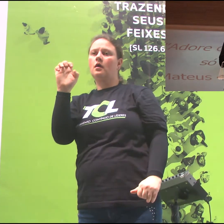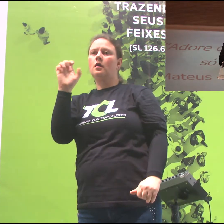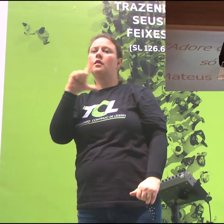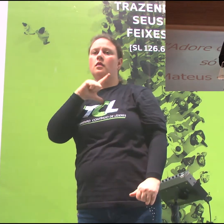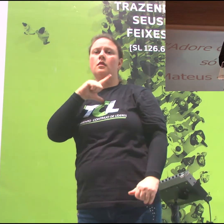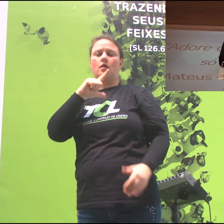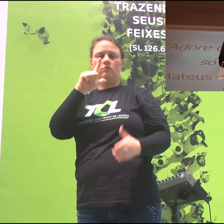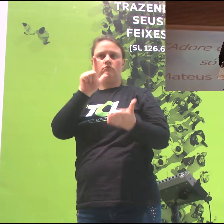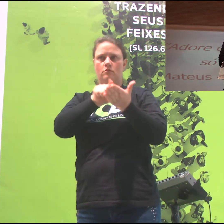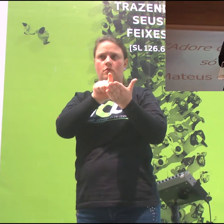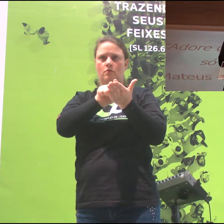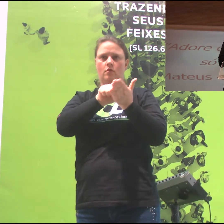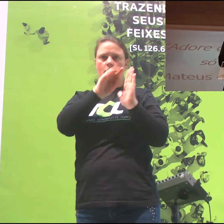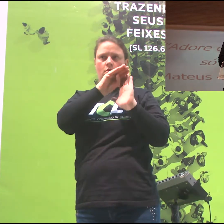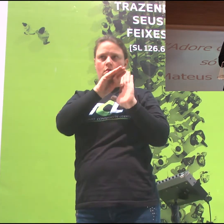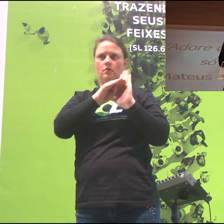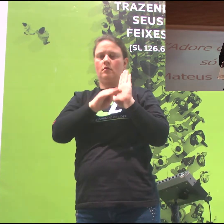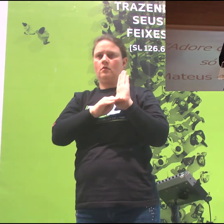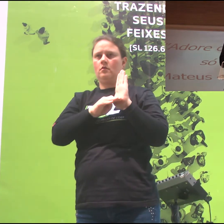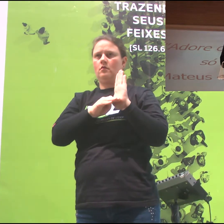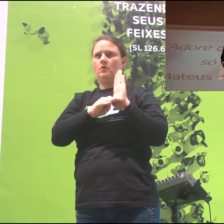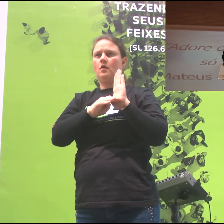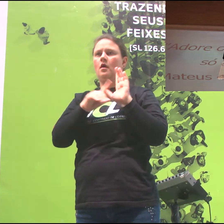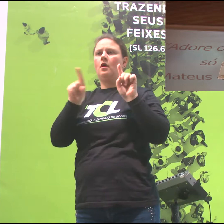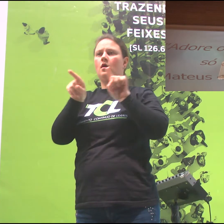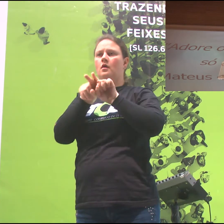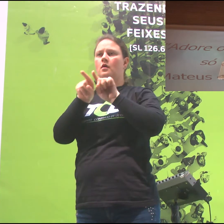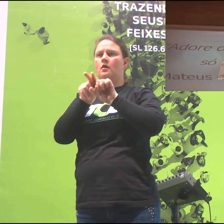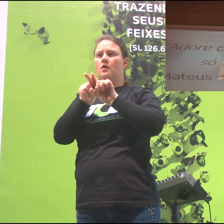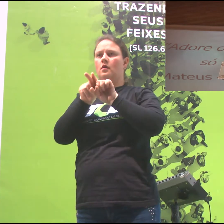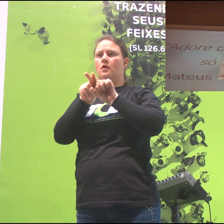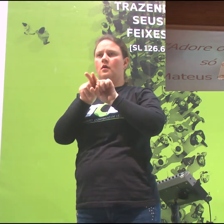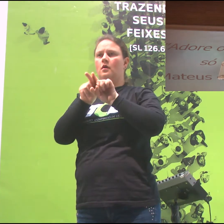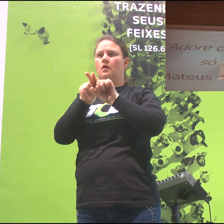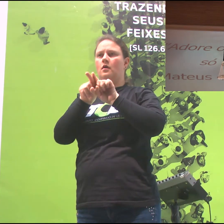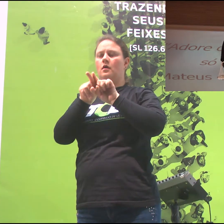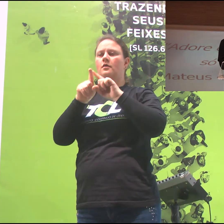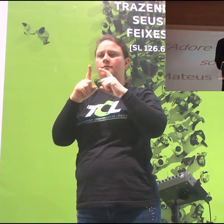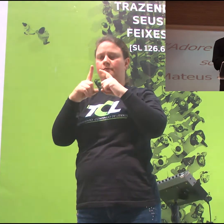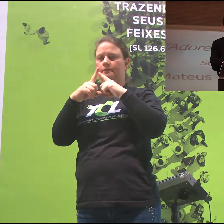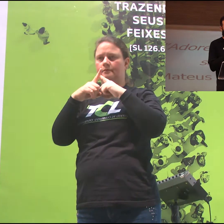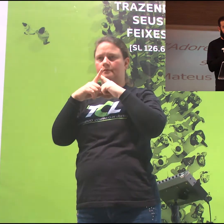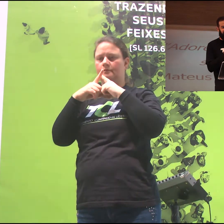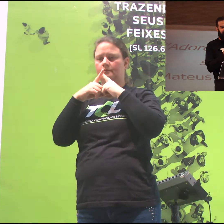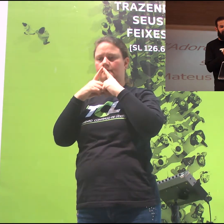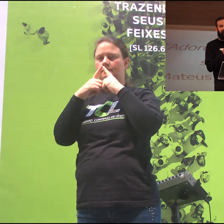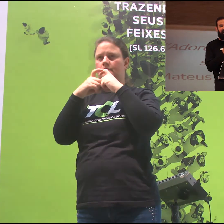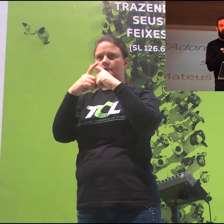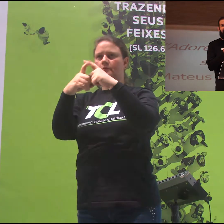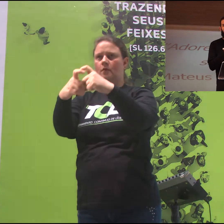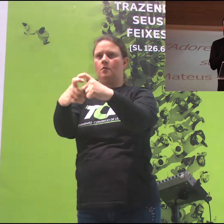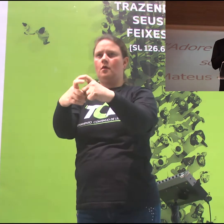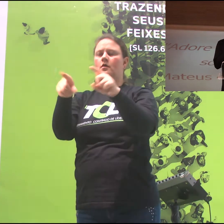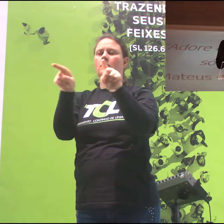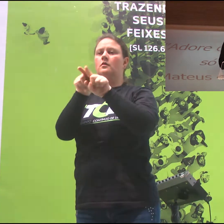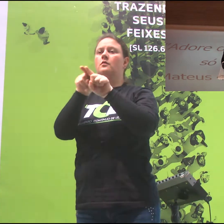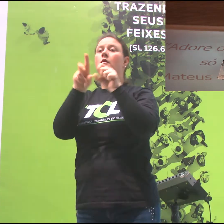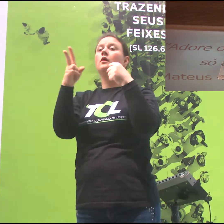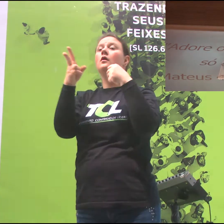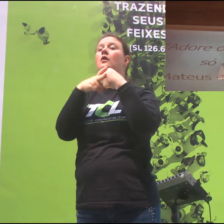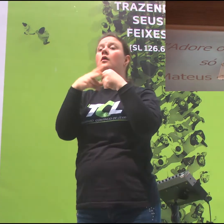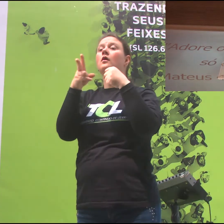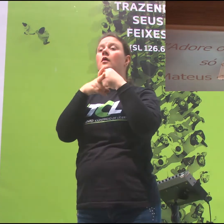aí. E no hebraico é saka, mas é a mesma tradução, que é o